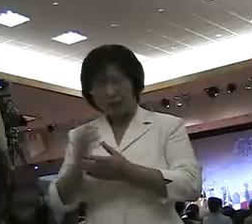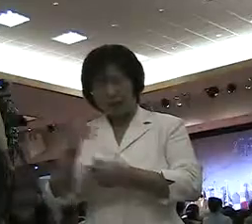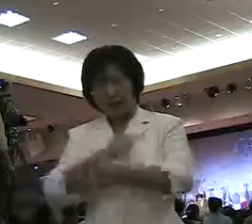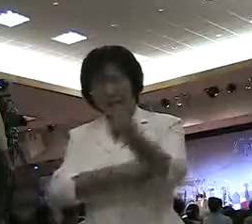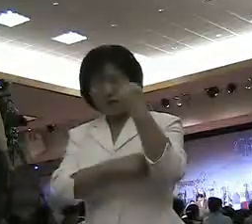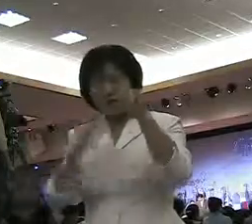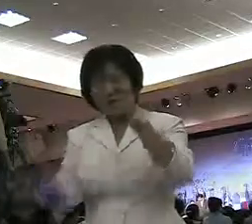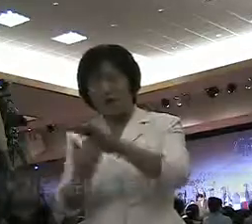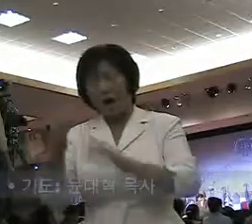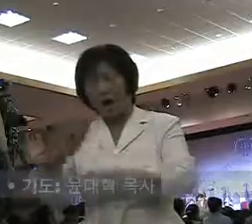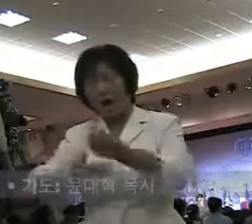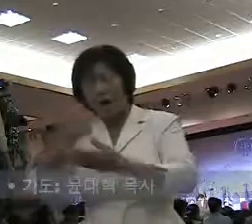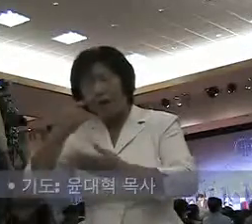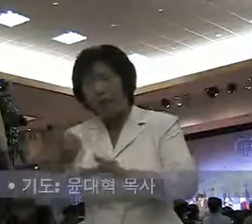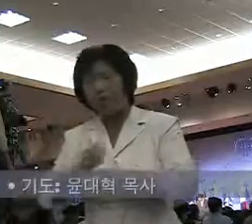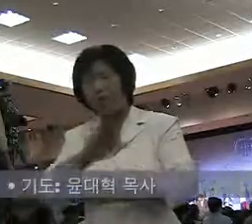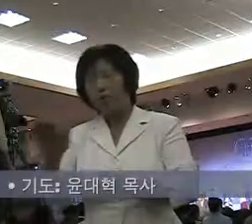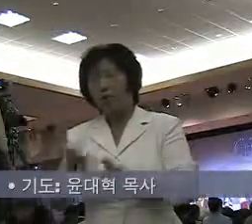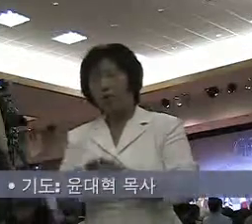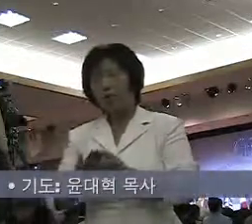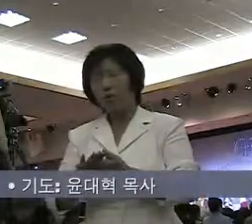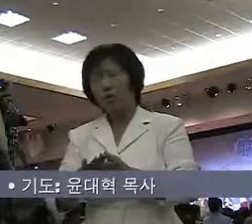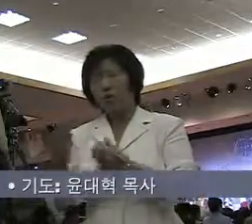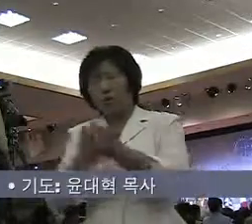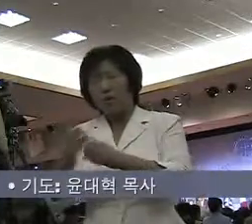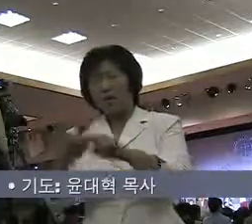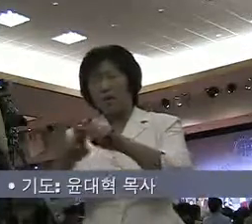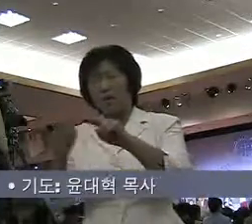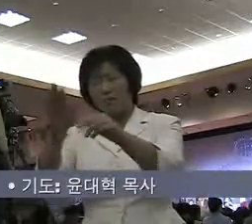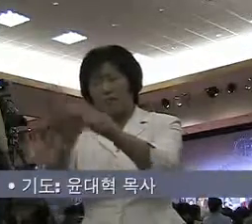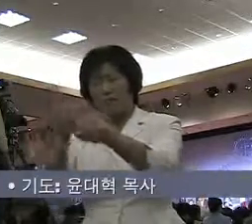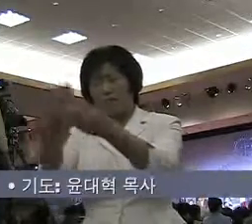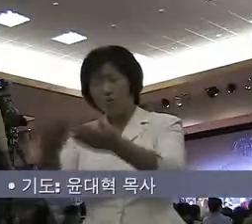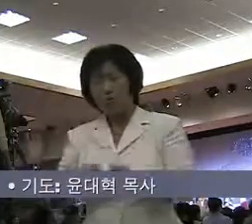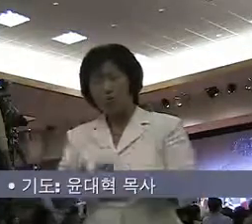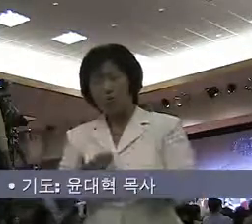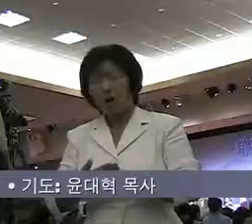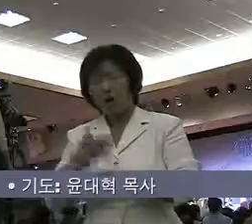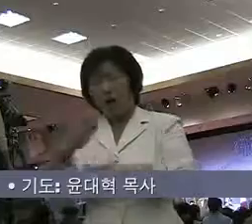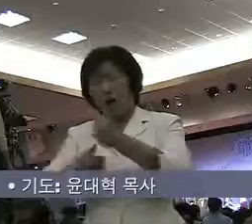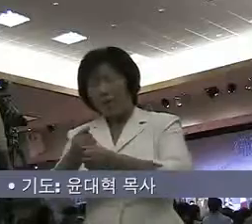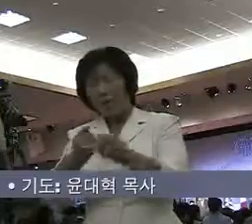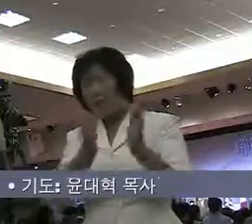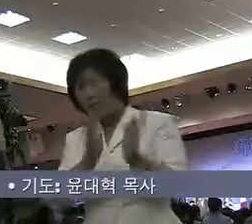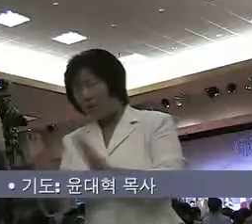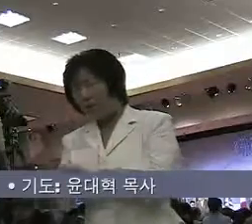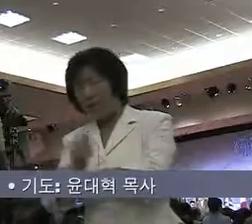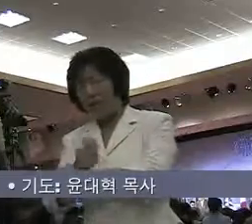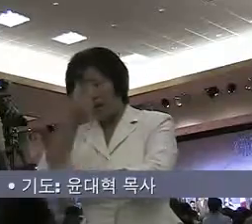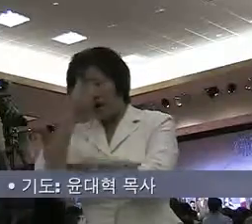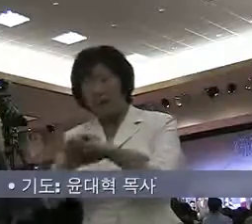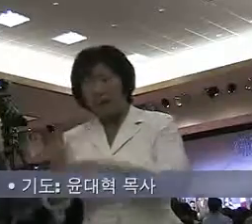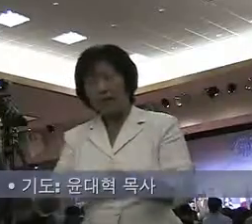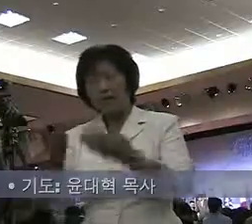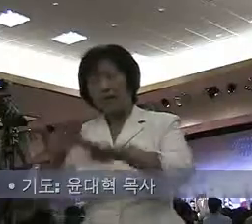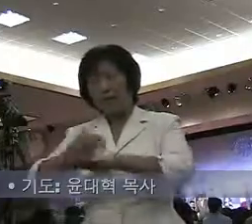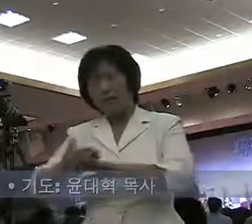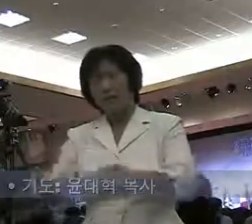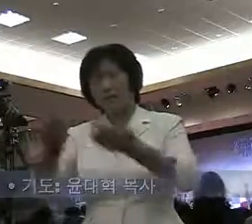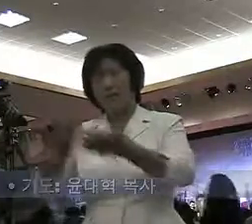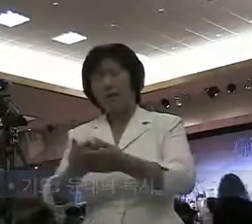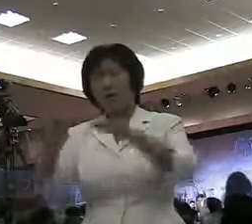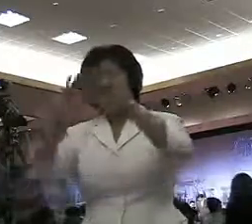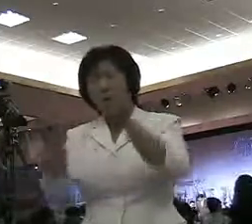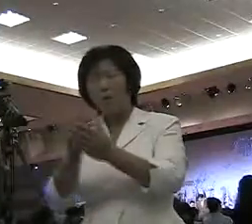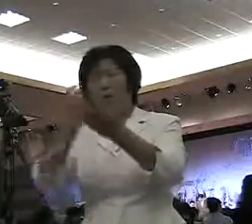전능하신 하나님 아버지, 오늘도 우리를 주의 은혜의 자리에 불러주시고 하나님을 예배하게 하시니 감사를 드립니다. 이 시간 우리가 드리는